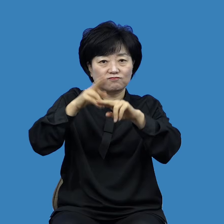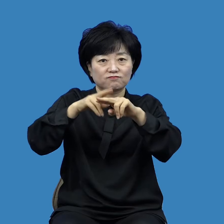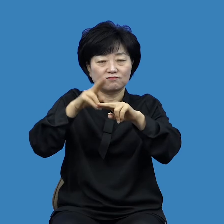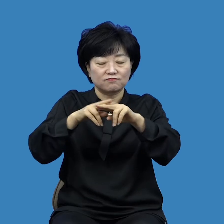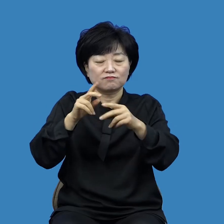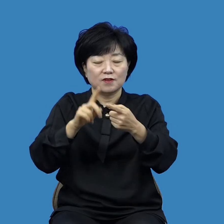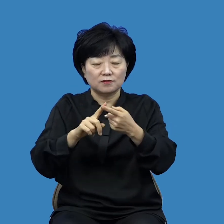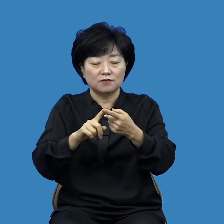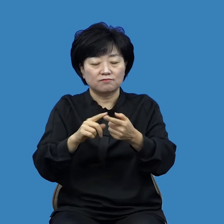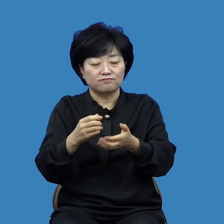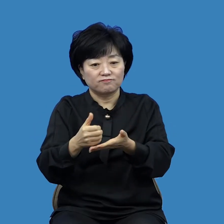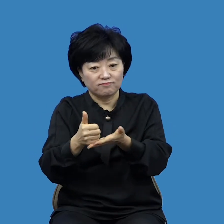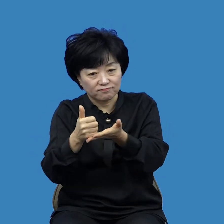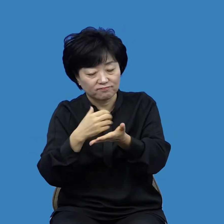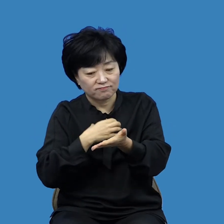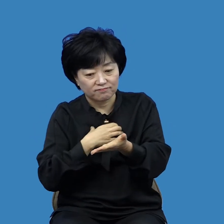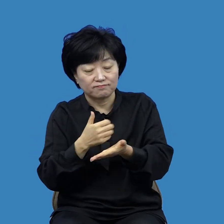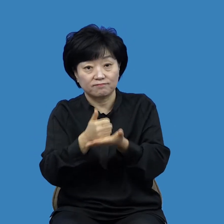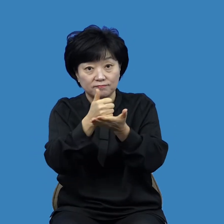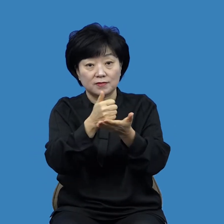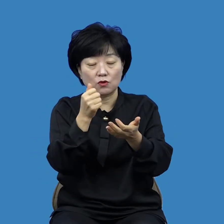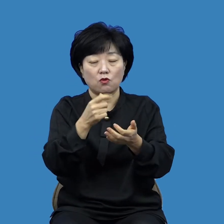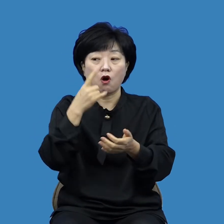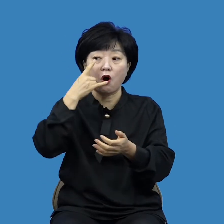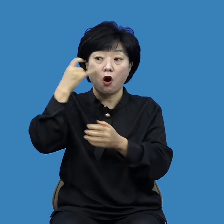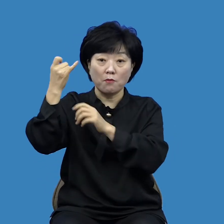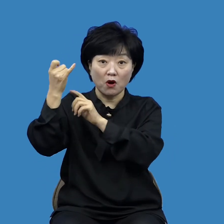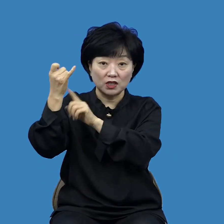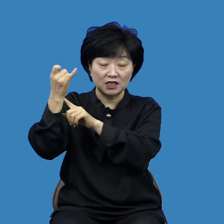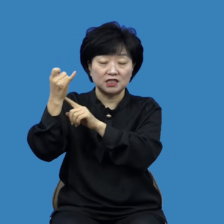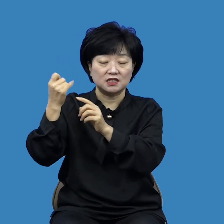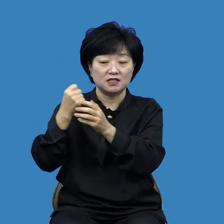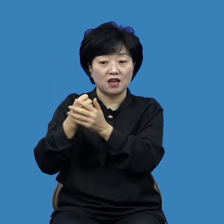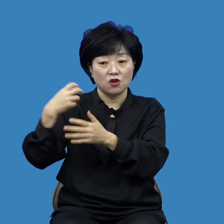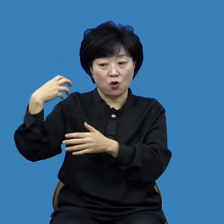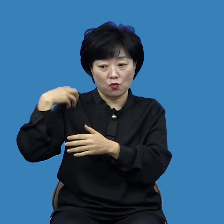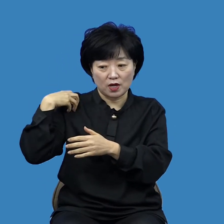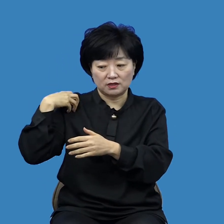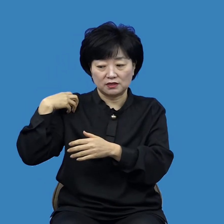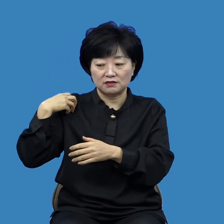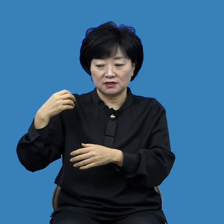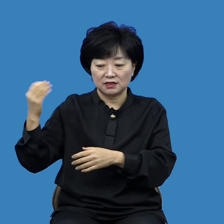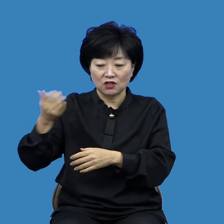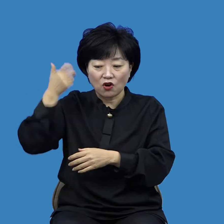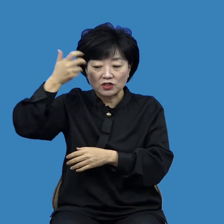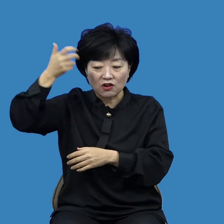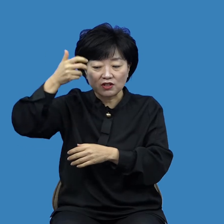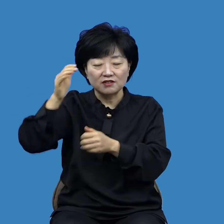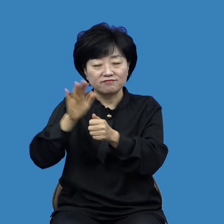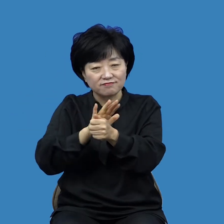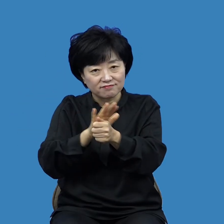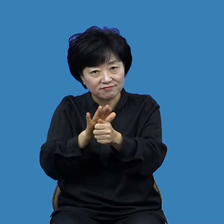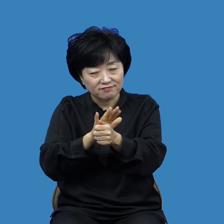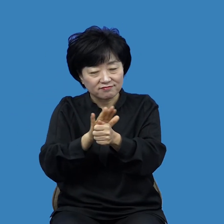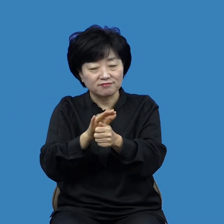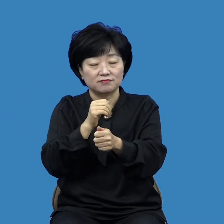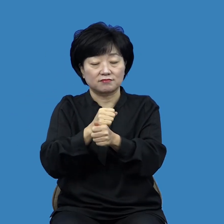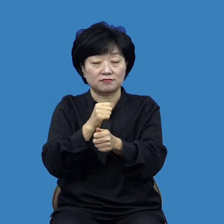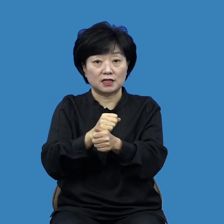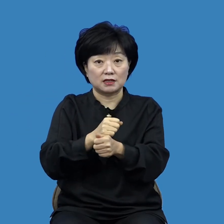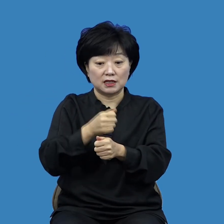있고, 어머니의 역할을 통해서는 뒤에서 도우시고 사랑하고 희생하시는 성령 하나님의 역할이 반영돼 있고, 자녀들에게는 겸손하게